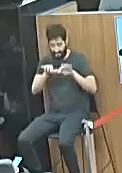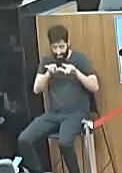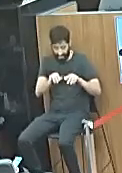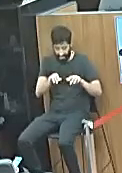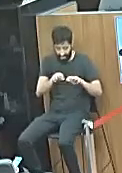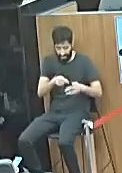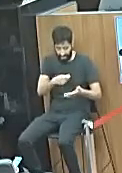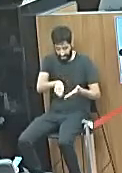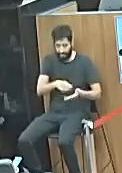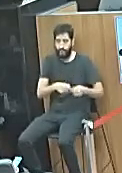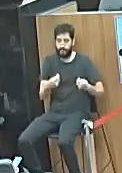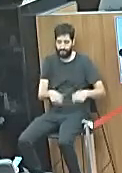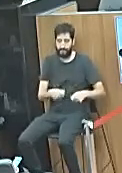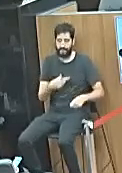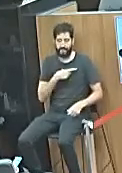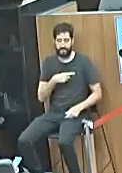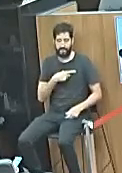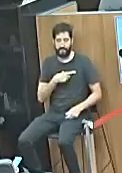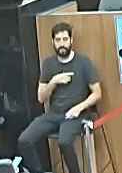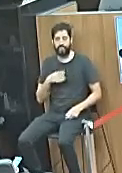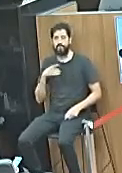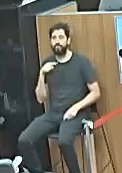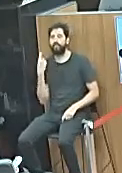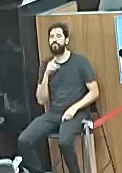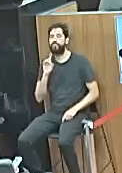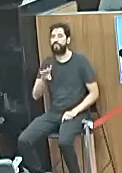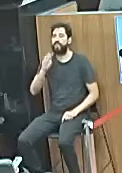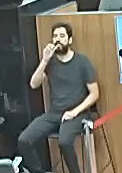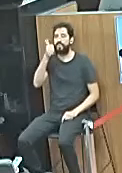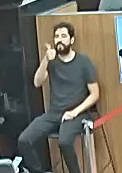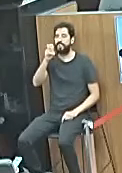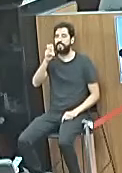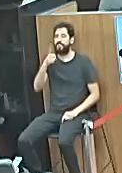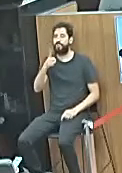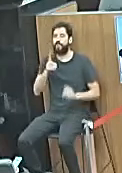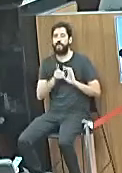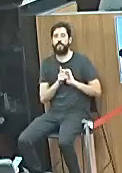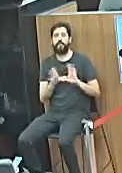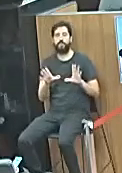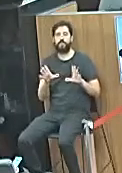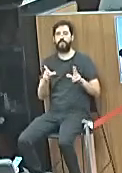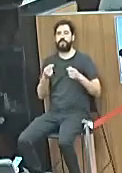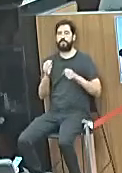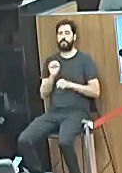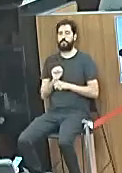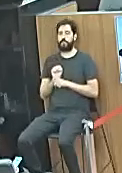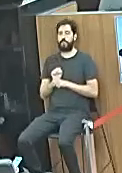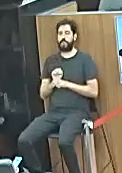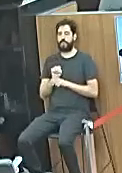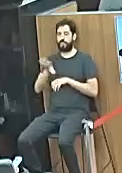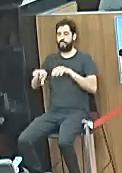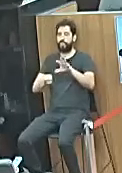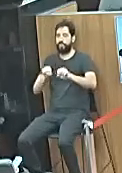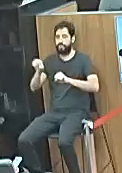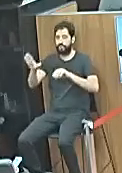ocorre na sua ausência somos apenas 151 aprovados e aguardam a nomeação minas tenham dessa absurda em